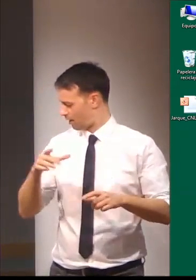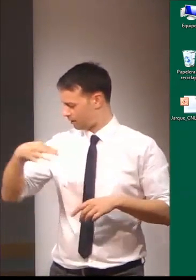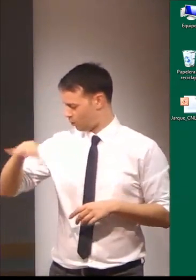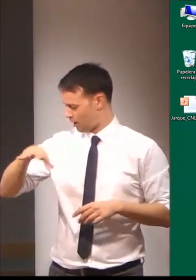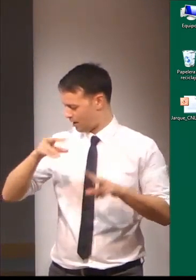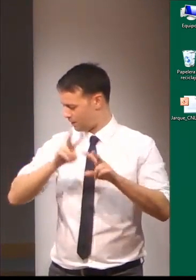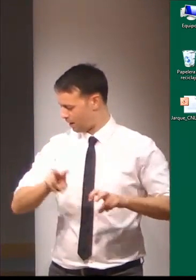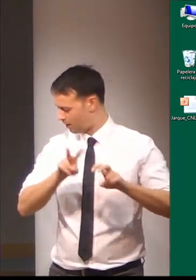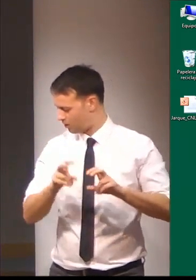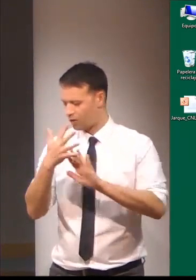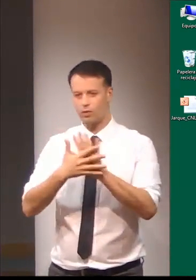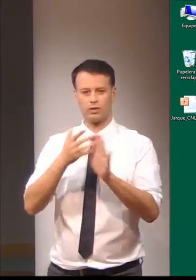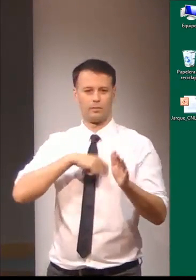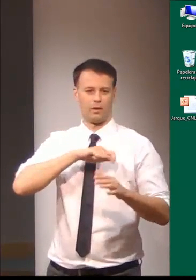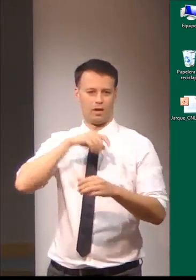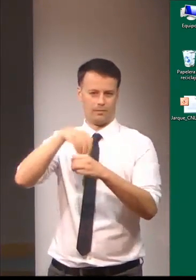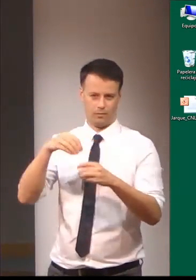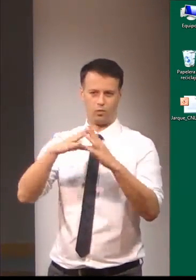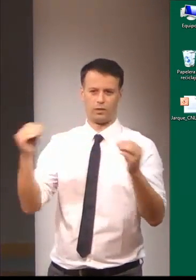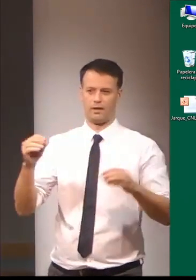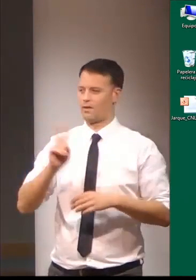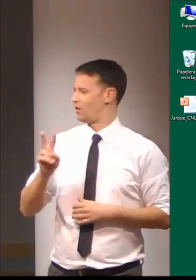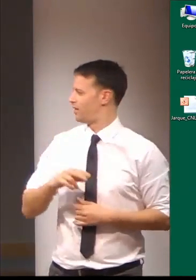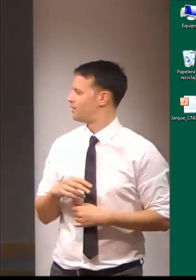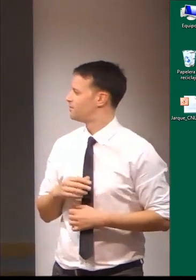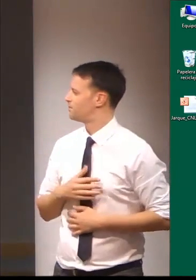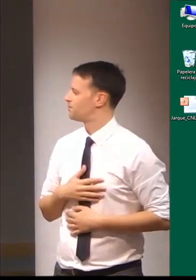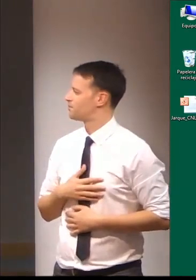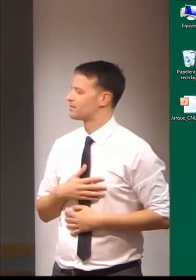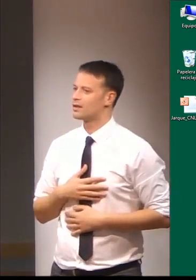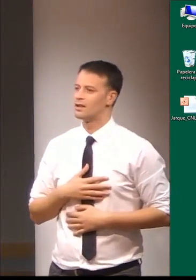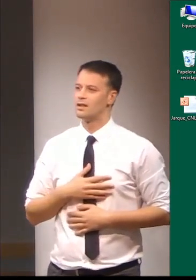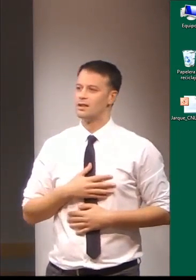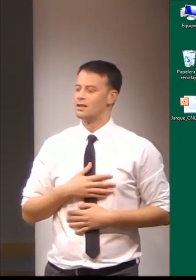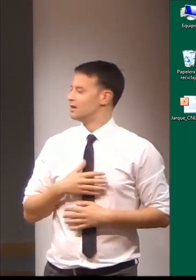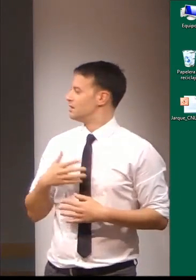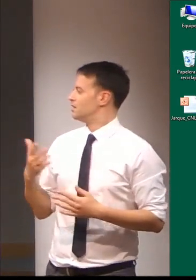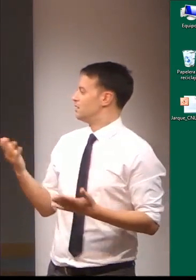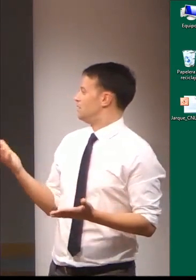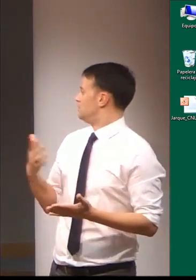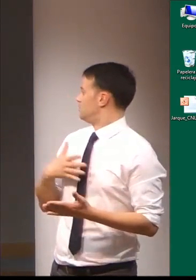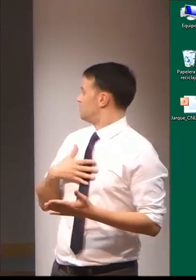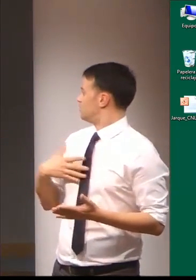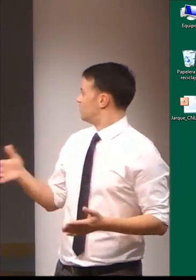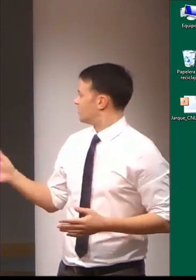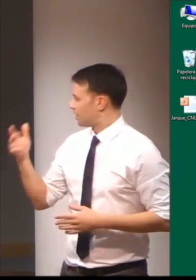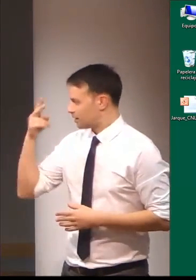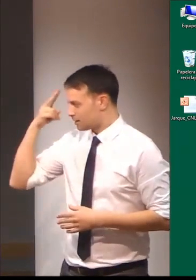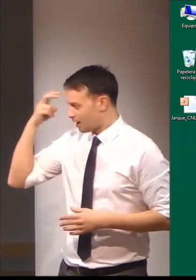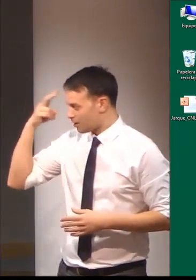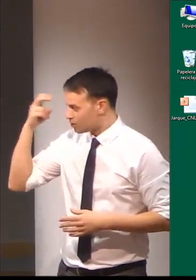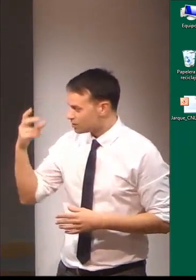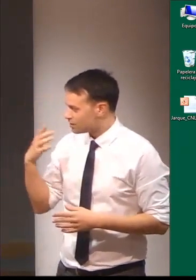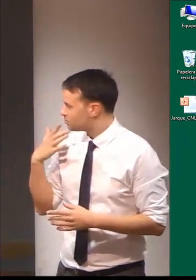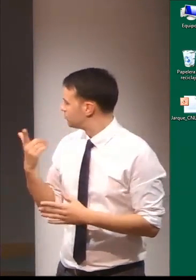y también director de la unidad singular de la lengua de signos de la Universidad de